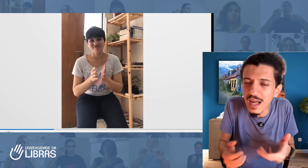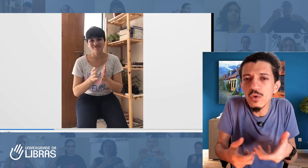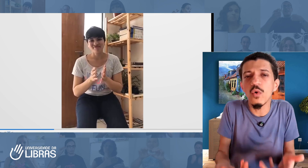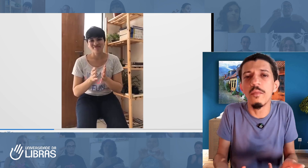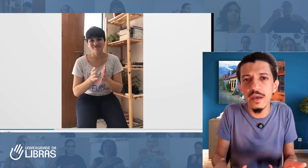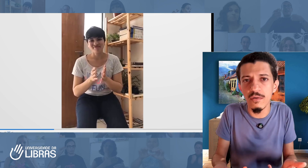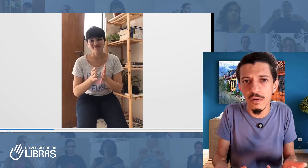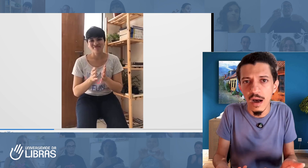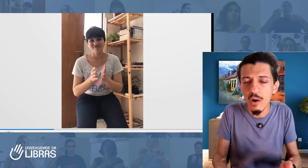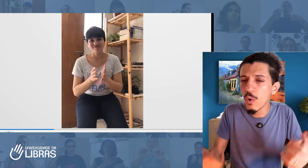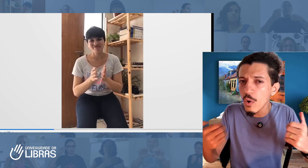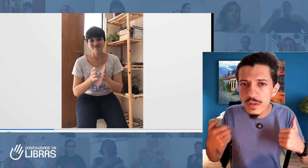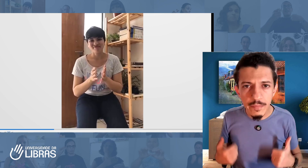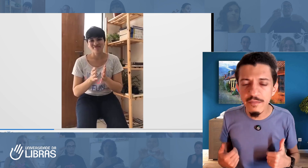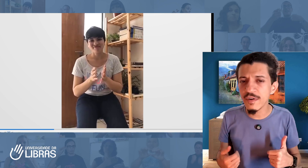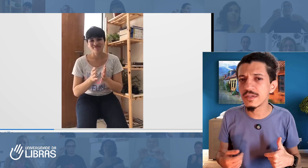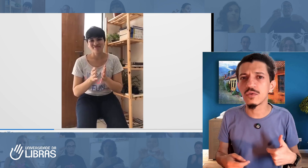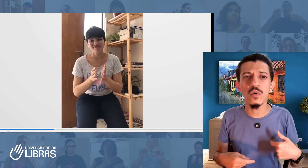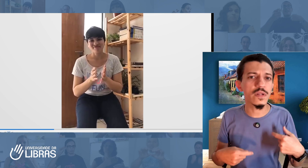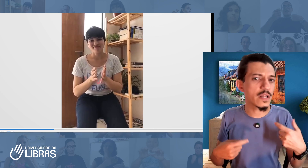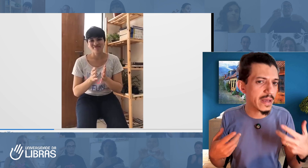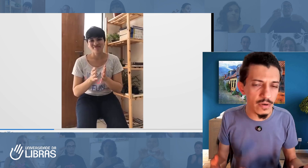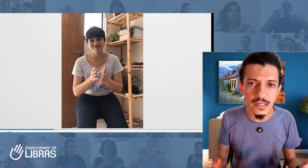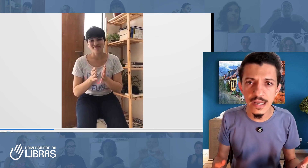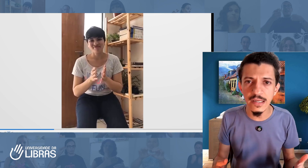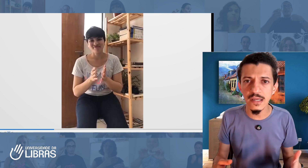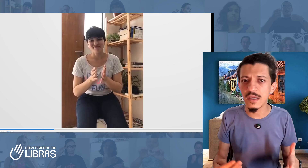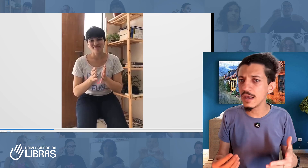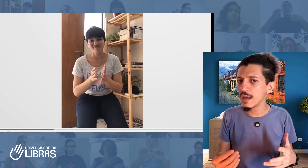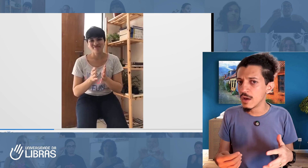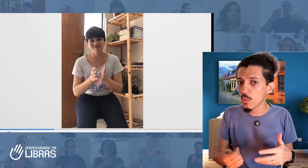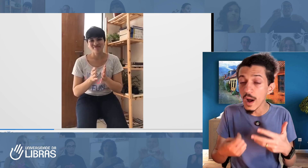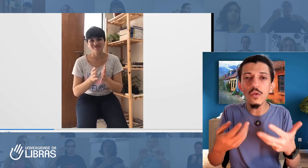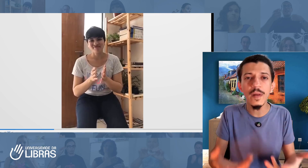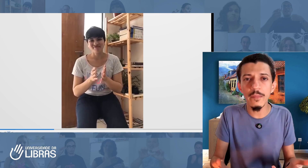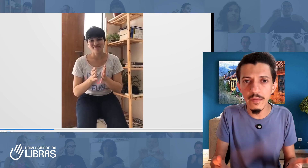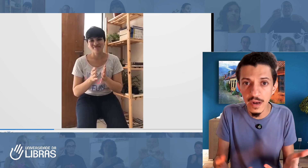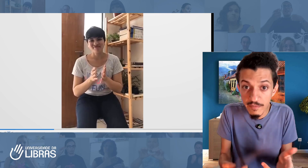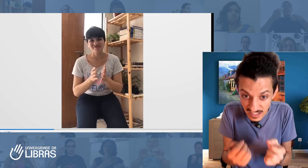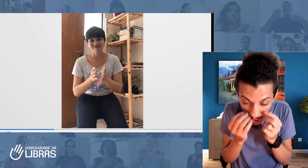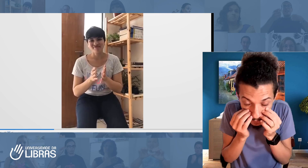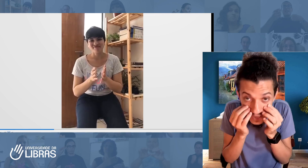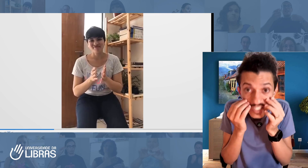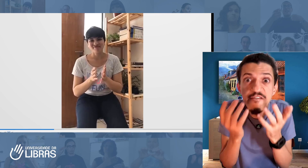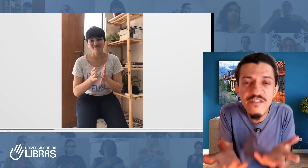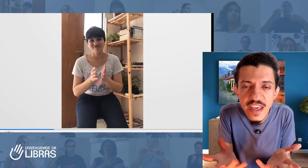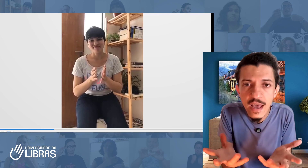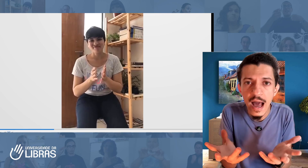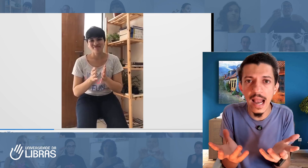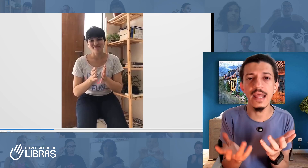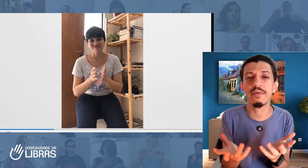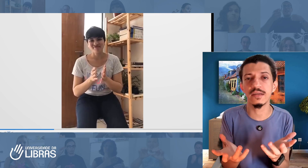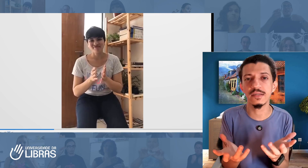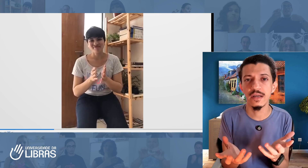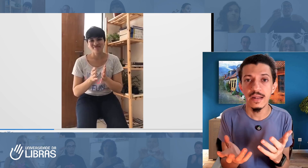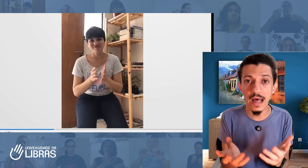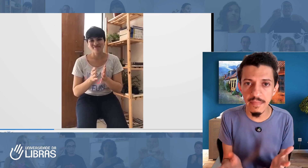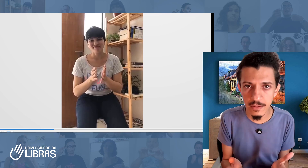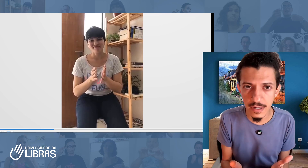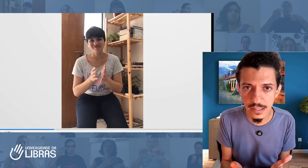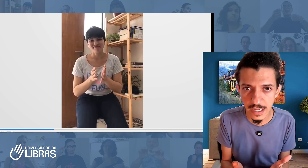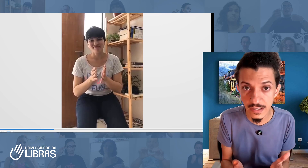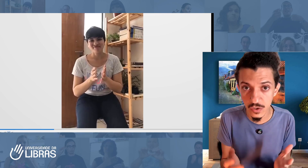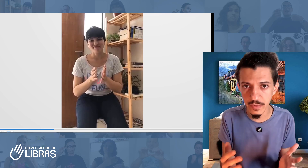mexeu tanto comigo ao longo da minha infância toda, da minha adolescência, que quando pela primeira vez eu realmente vi a Libras na